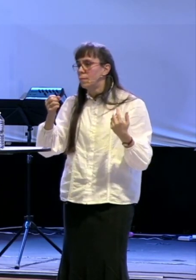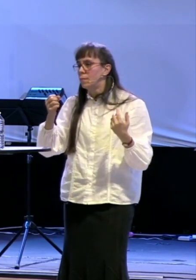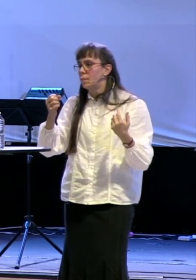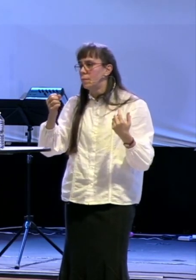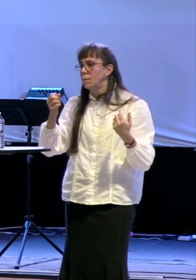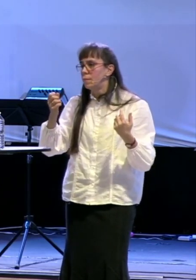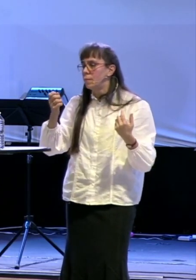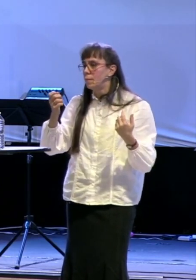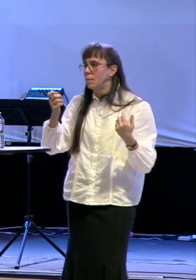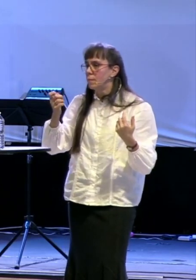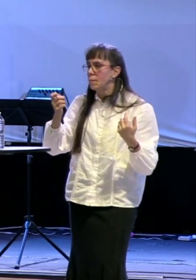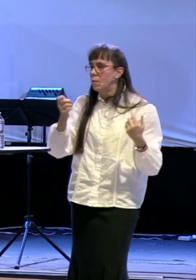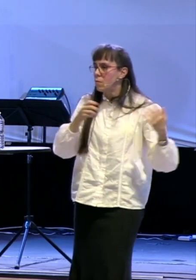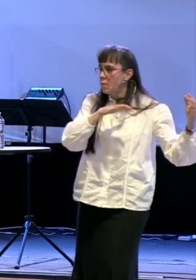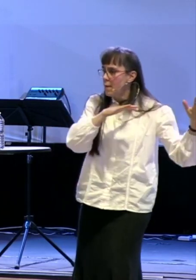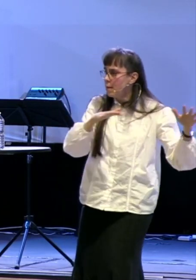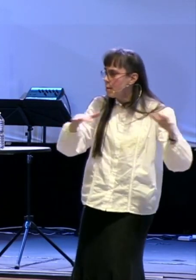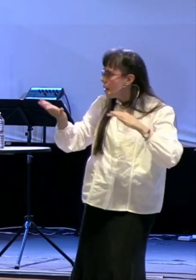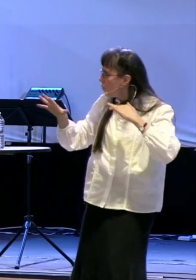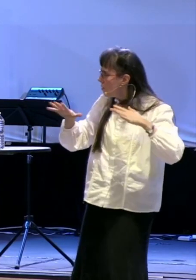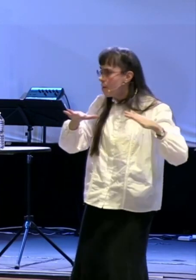et les choses, le monde spirituel.